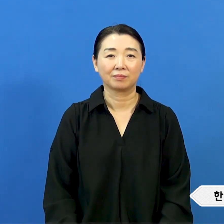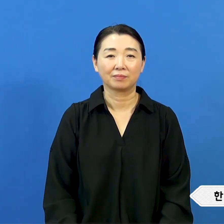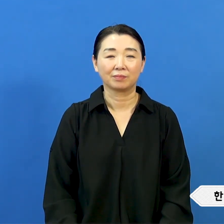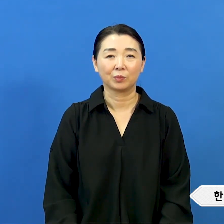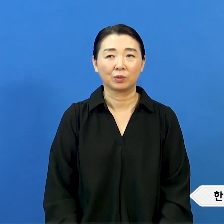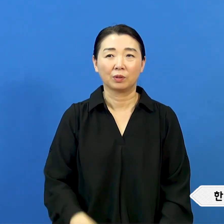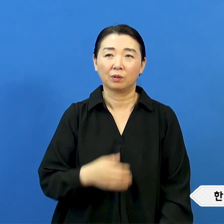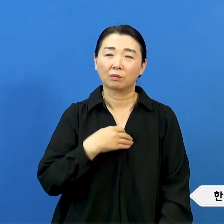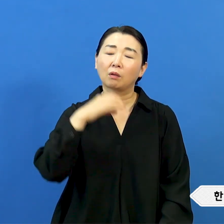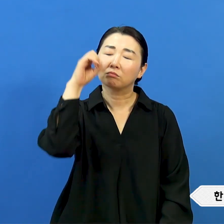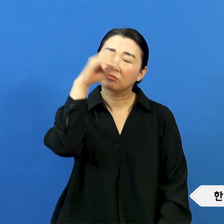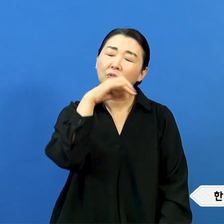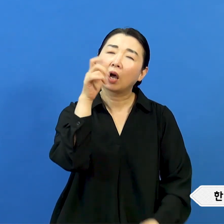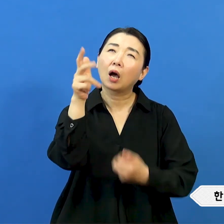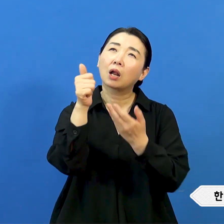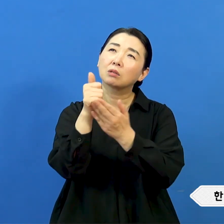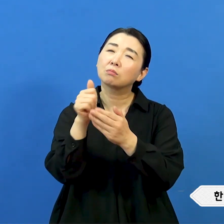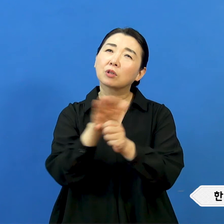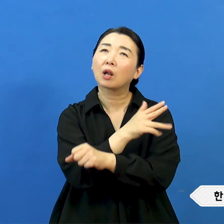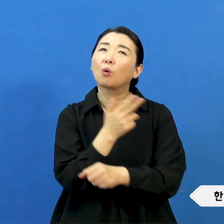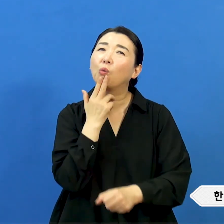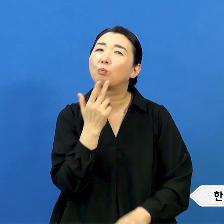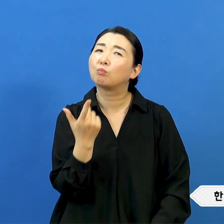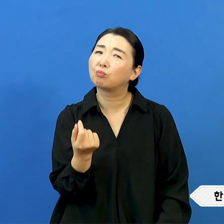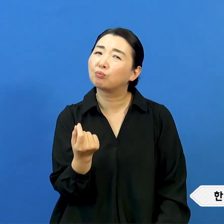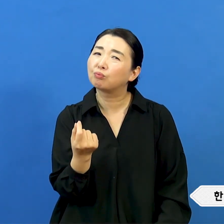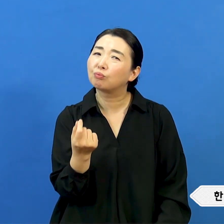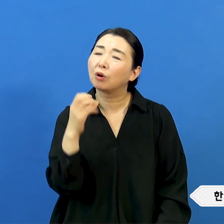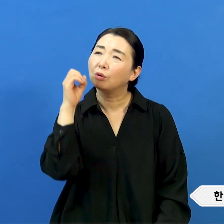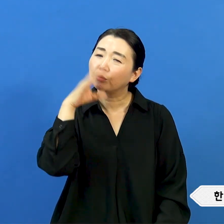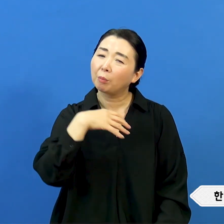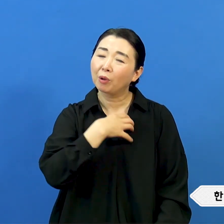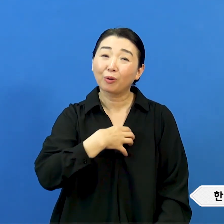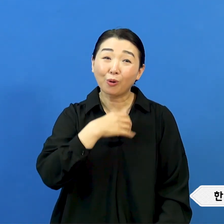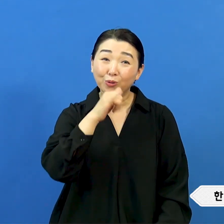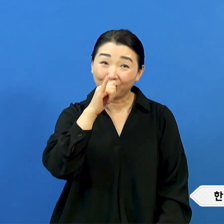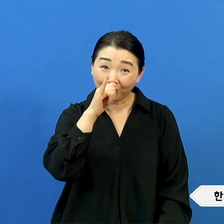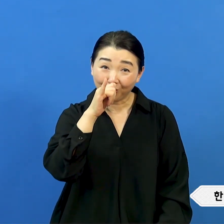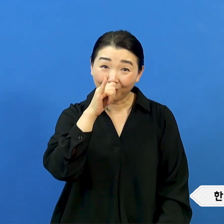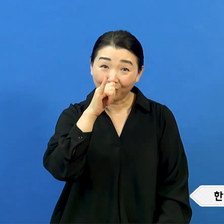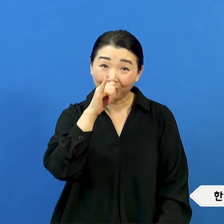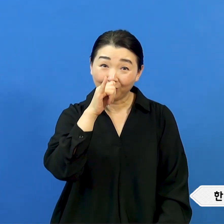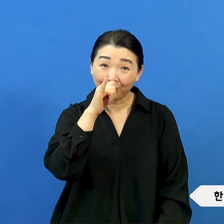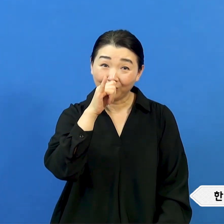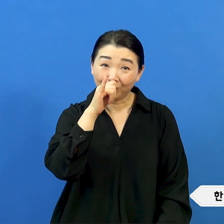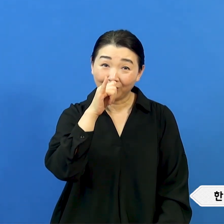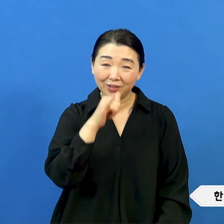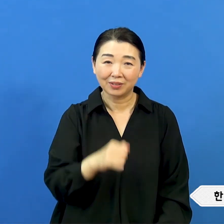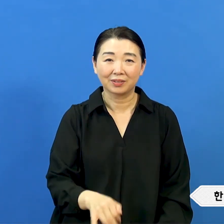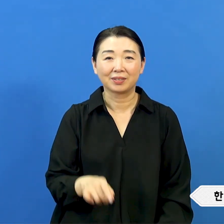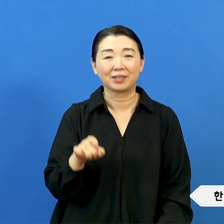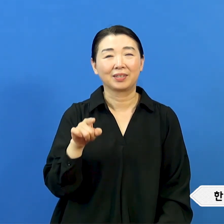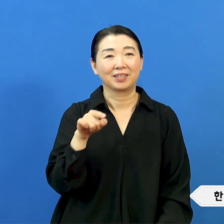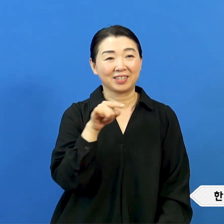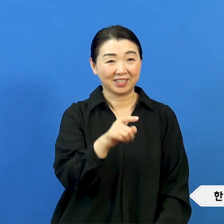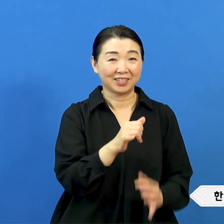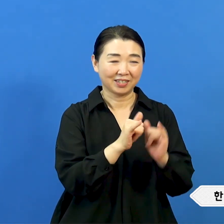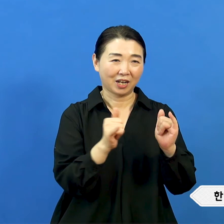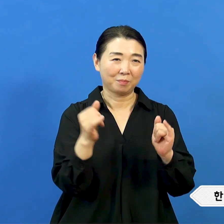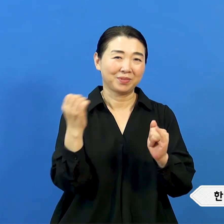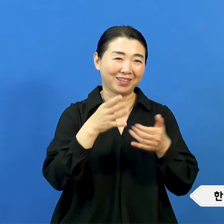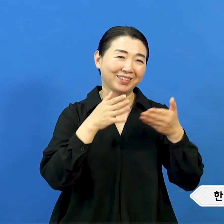나는 별로 하나님 사랑이 없는데 그래서 걱정이 되시는 분이 있습니까? 그분은 중생한